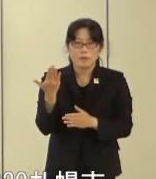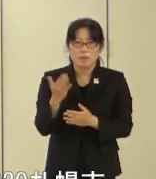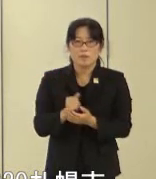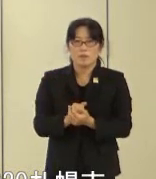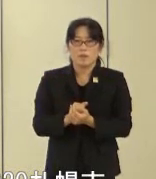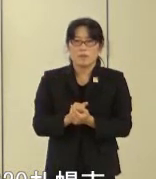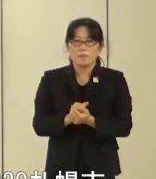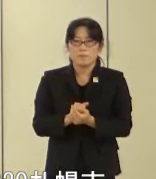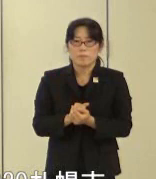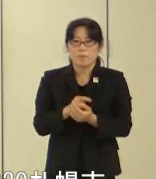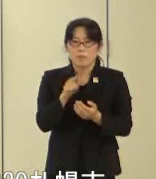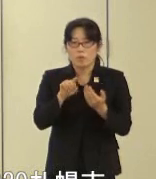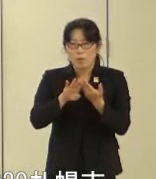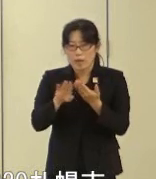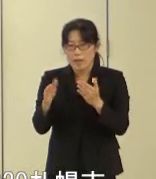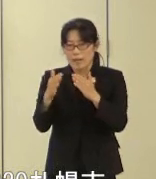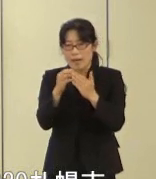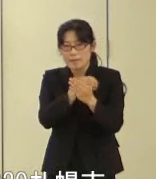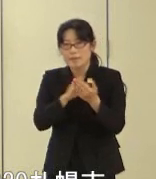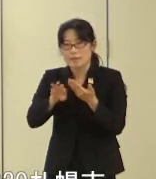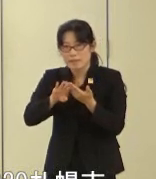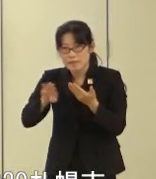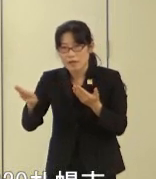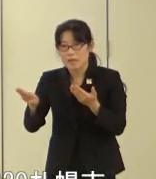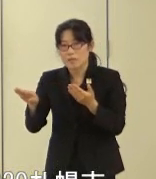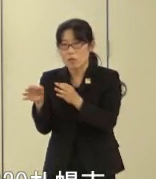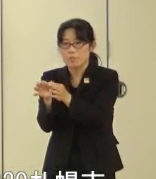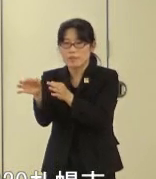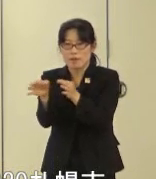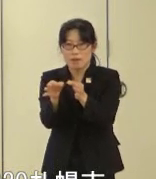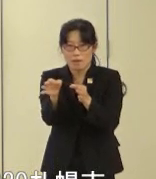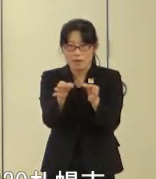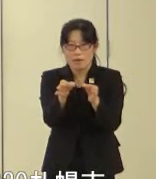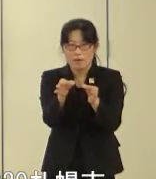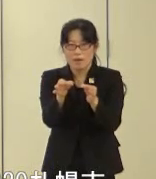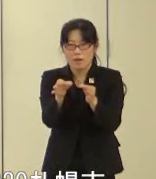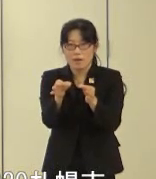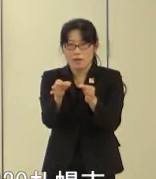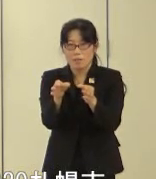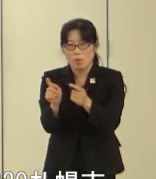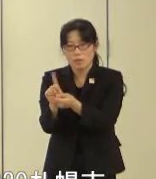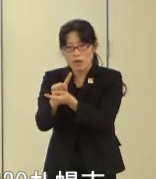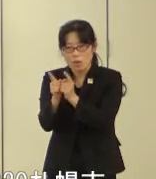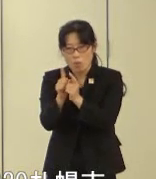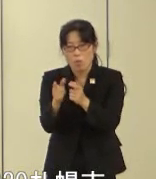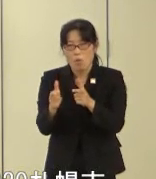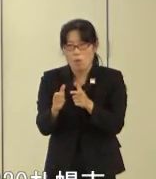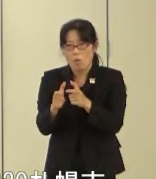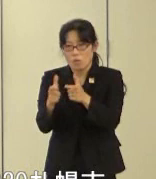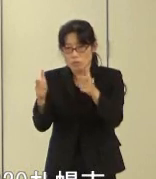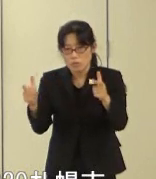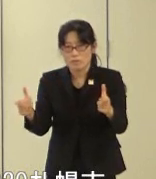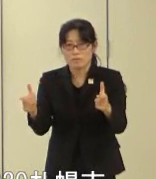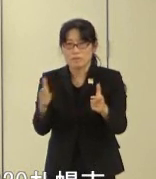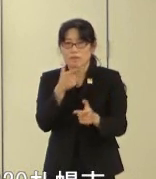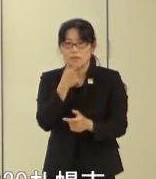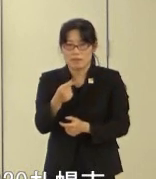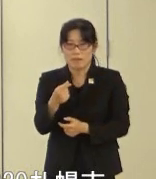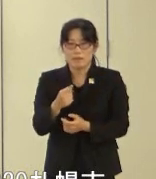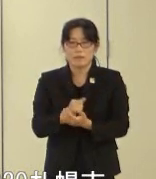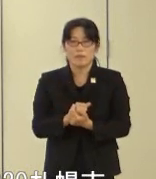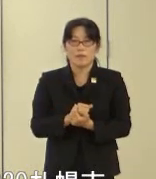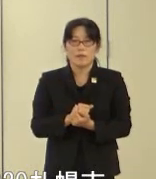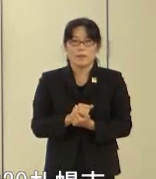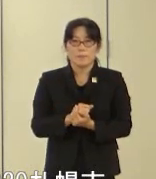をその他会員以外の店舗についても拡充をしていきたいというふうに思っております